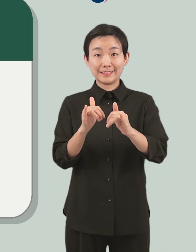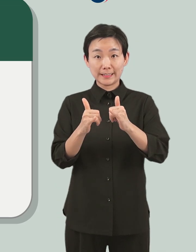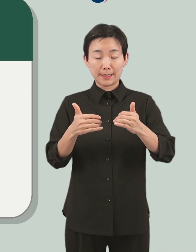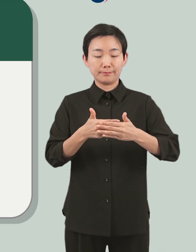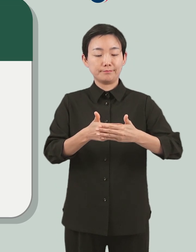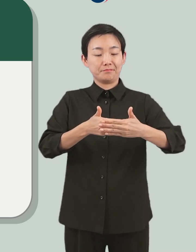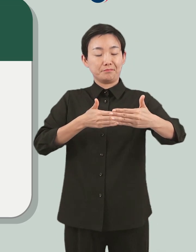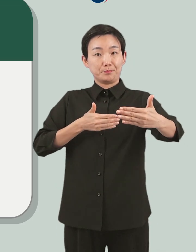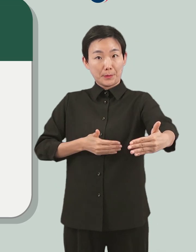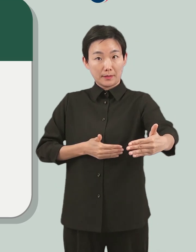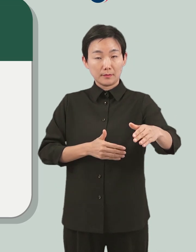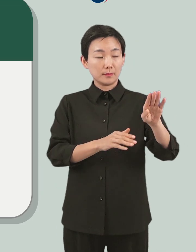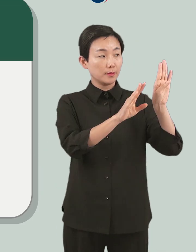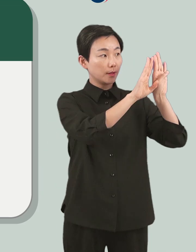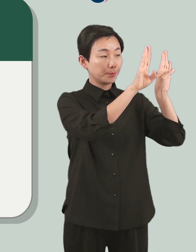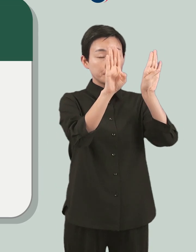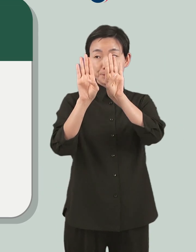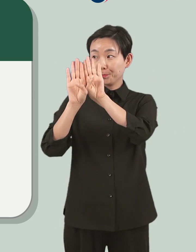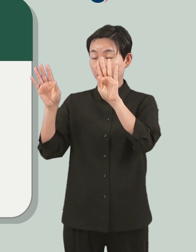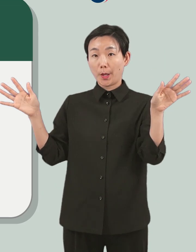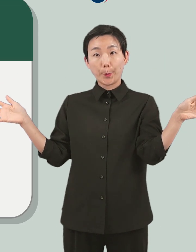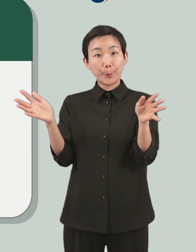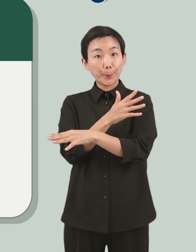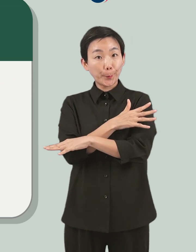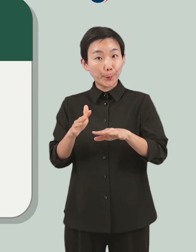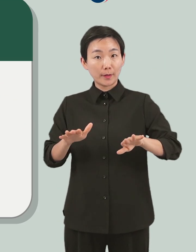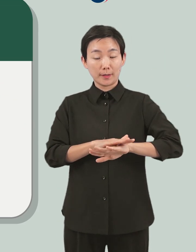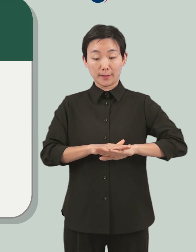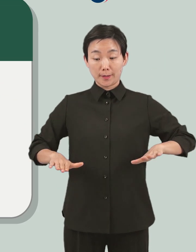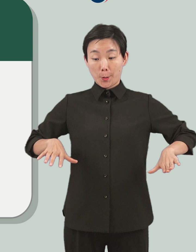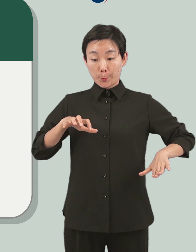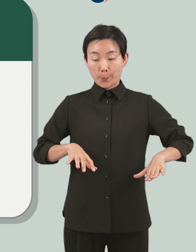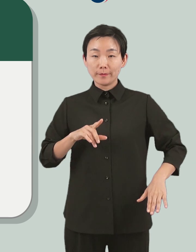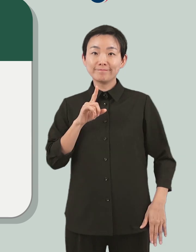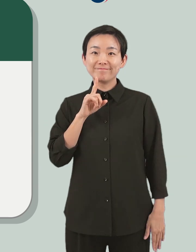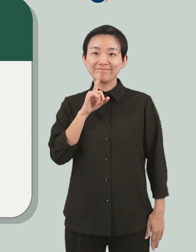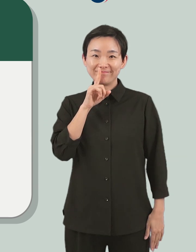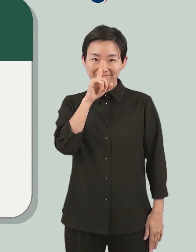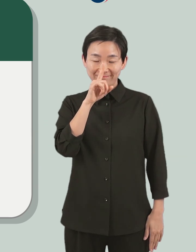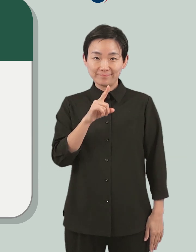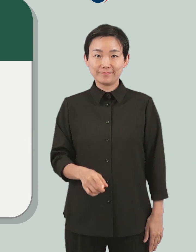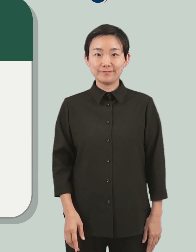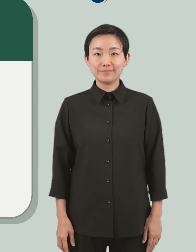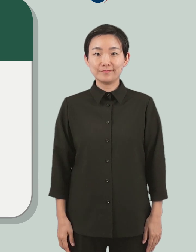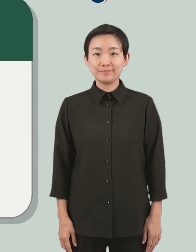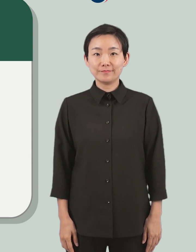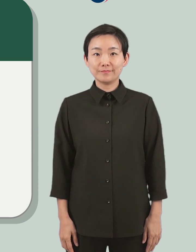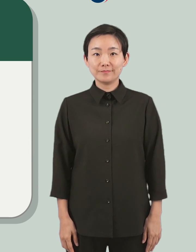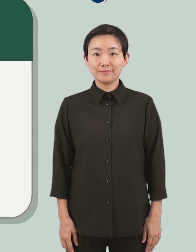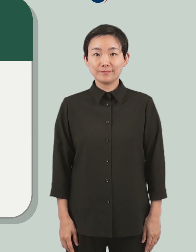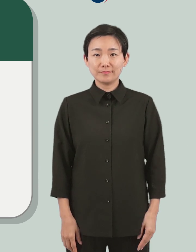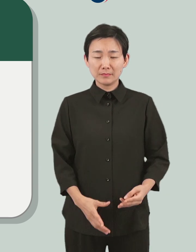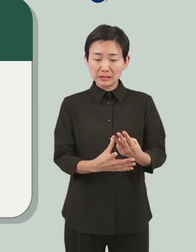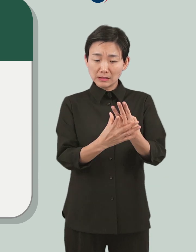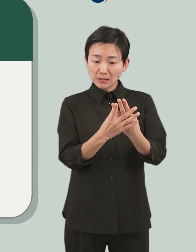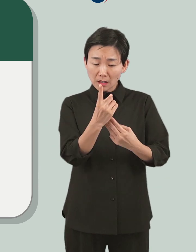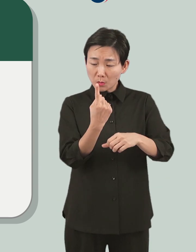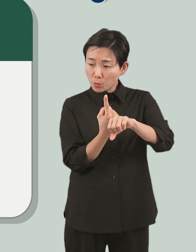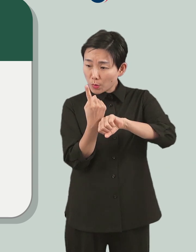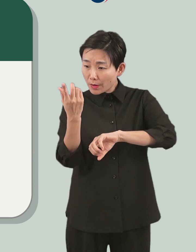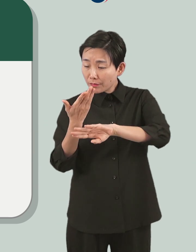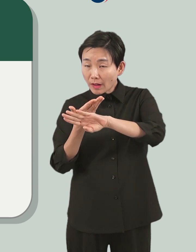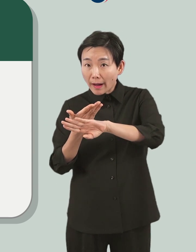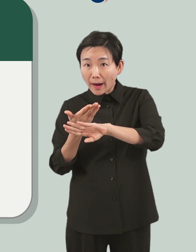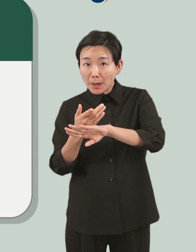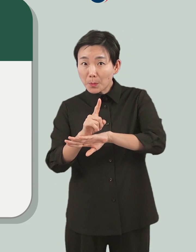두고 환기가 잘 되는 밝고 평평한 공간에서 검사합니다. 제품에 포함되지 않은 다른 멸균 검체 채취용 도구는